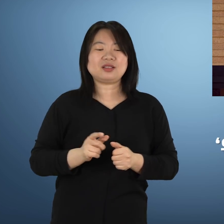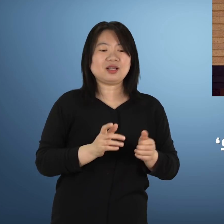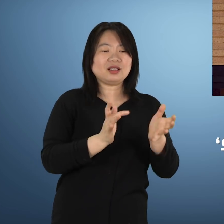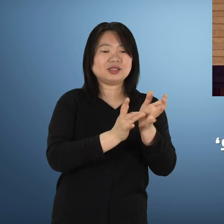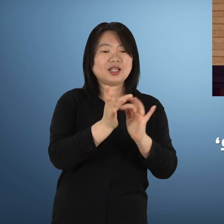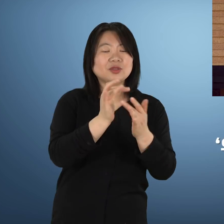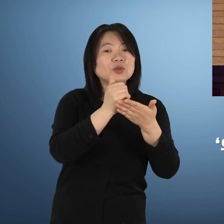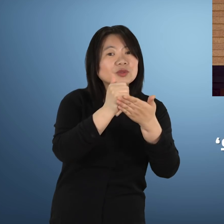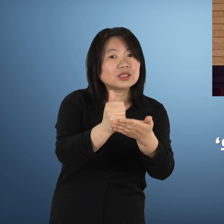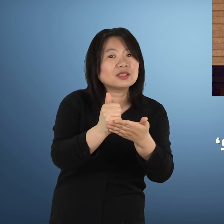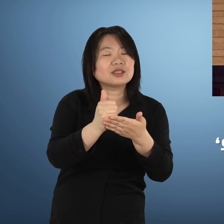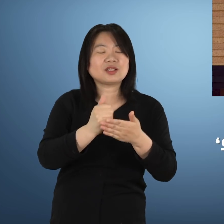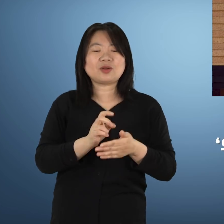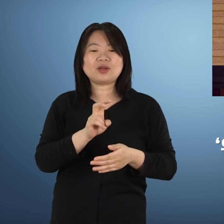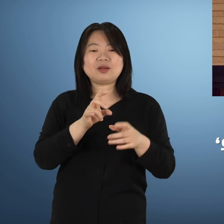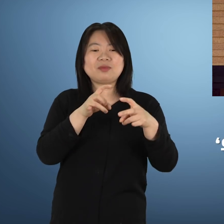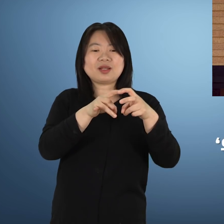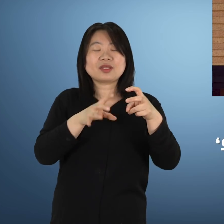예수님께서